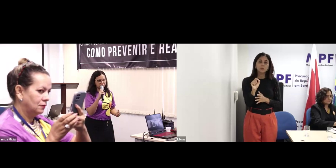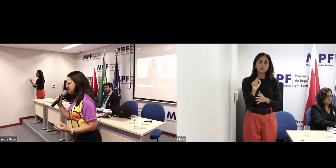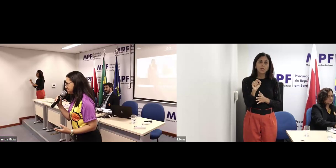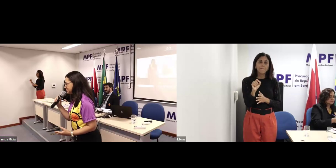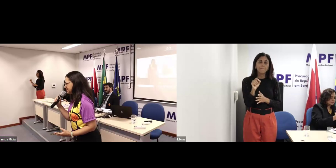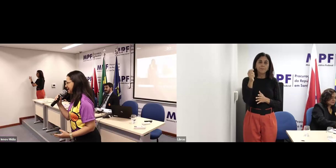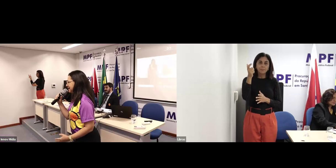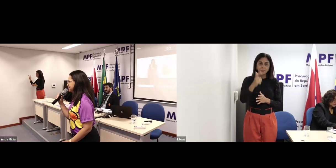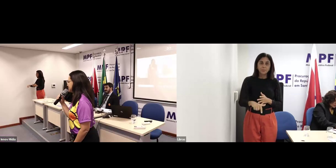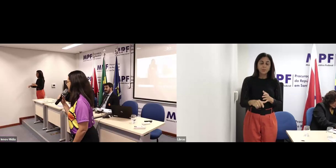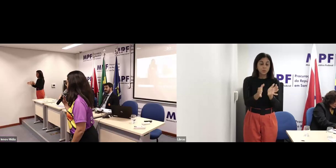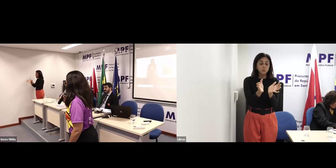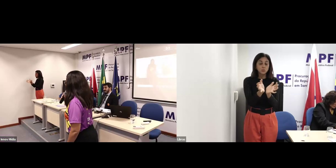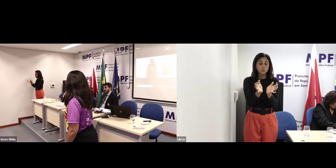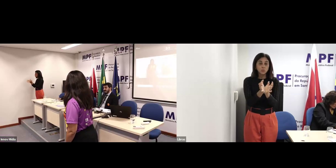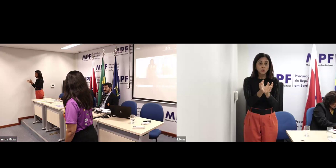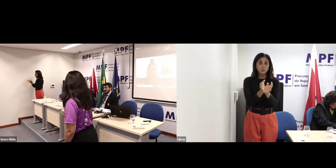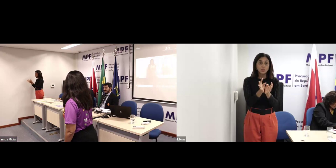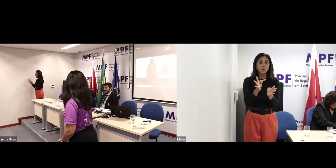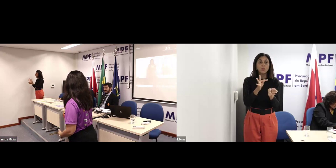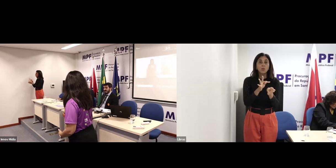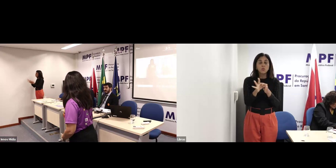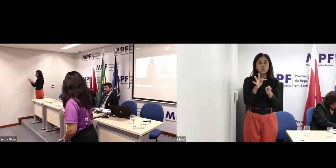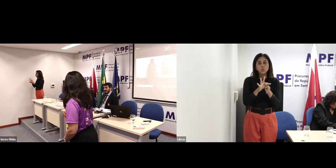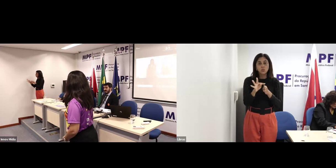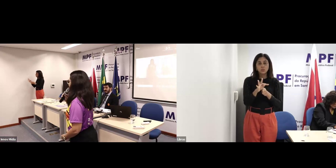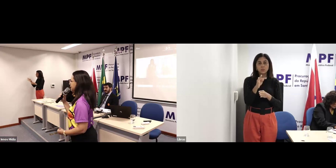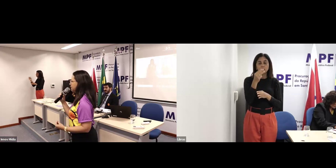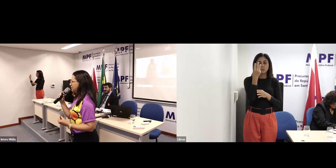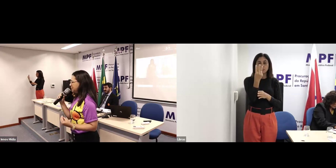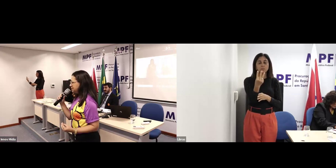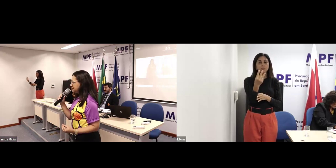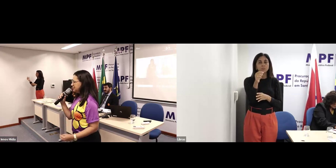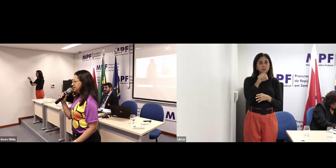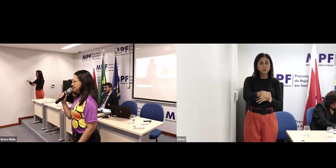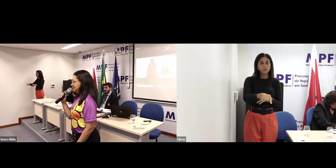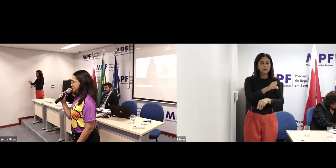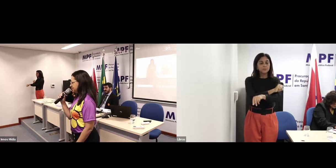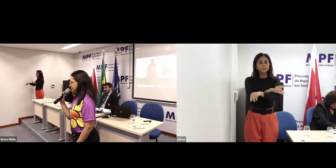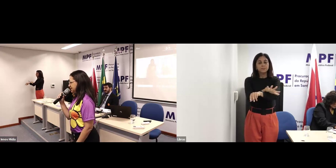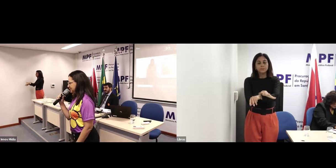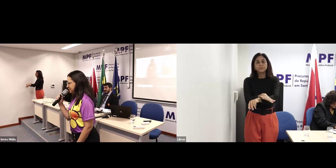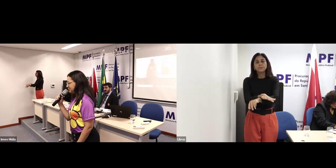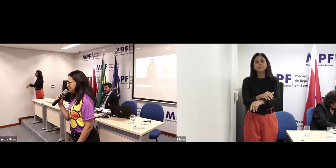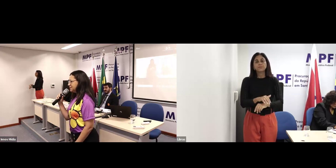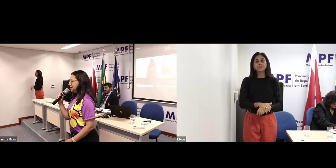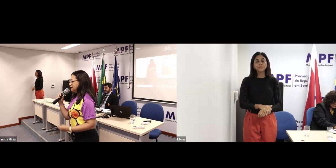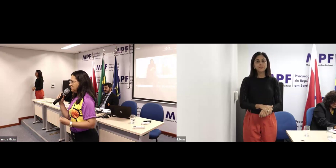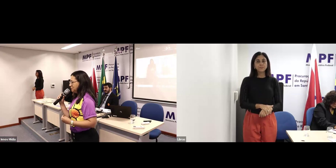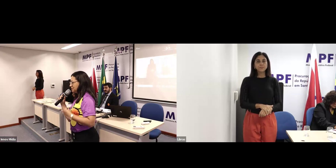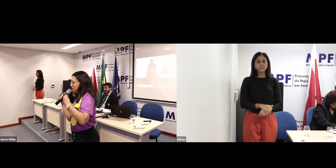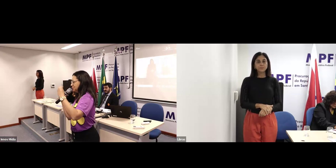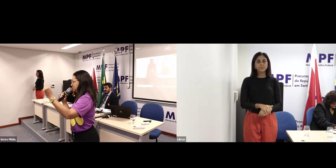três conselhos tutelares dois ficam aqui na região urbana um ali na 7 de Setembro